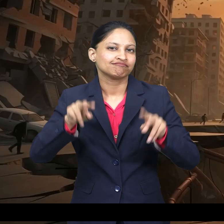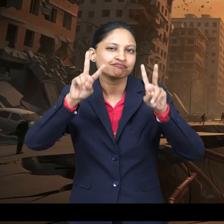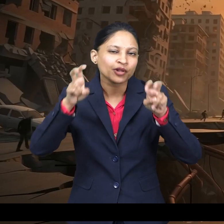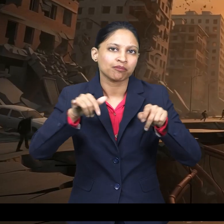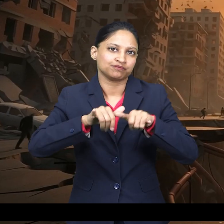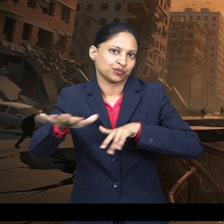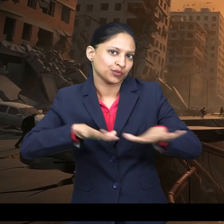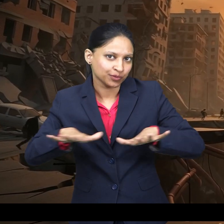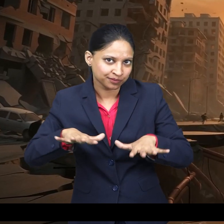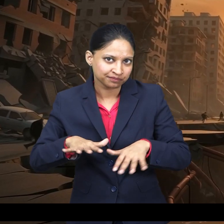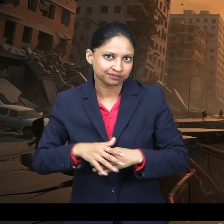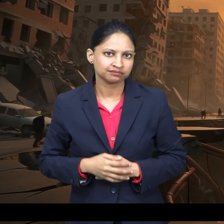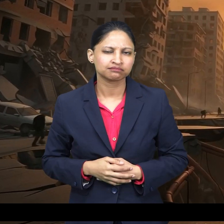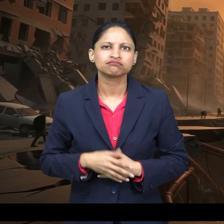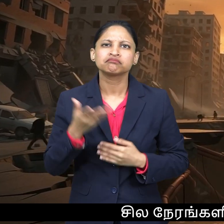பூகம்பங்கள்.